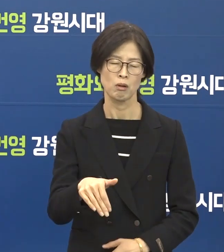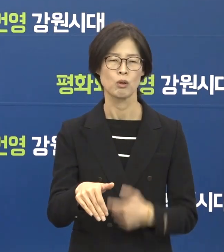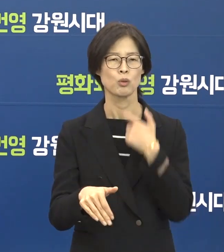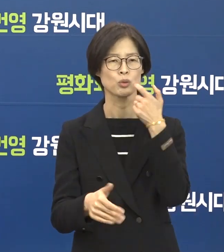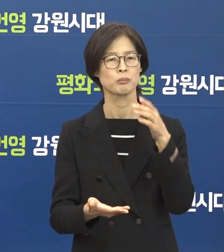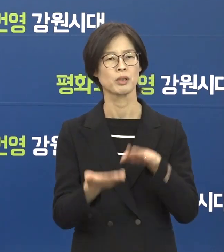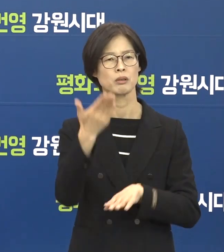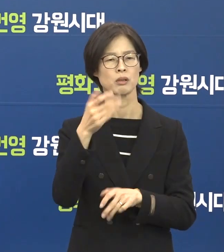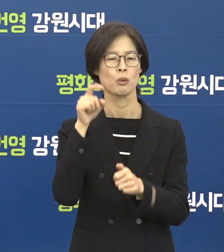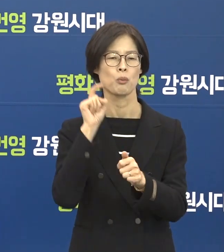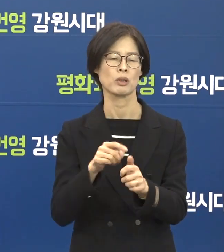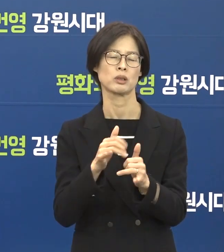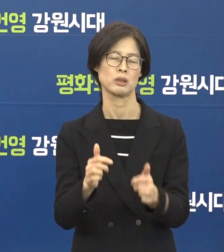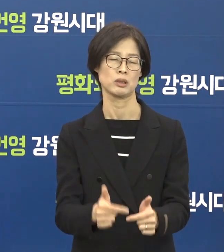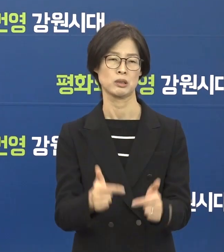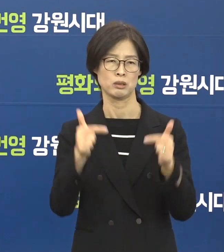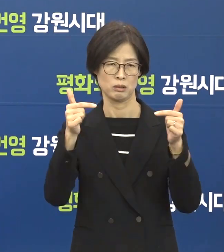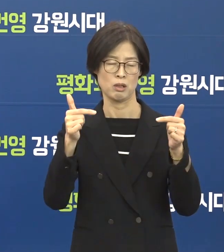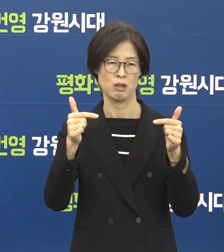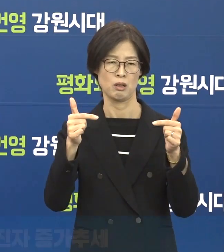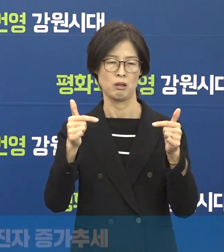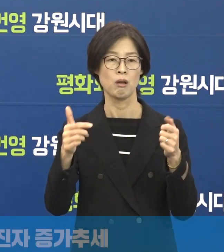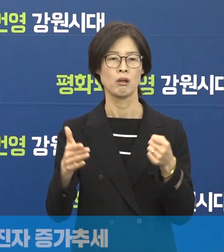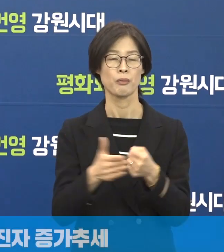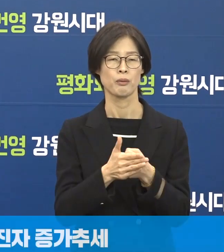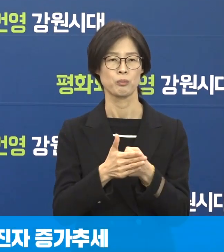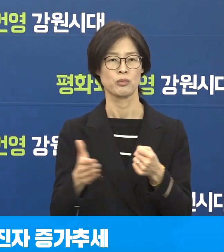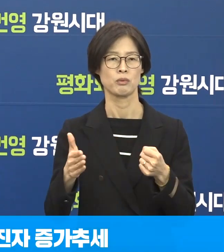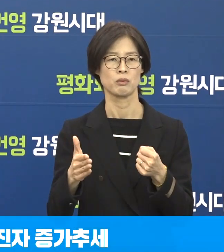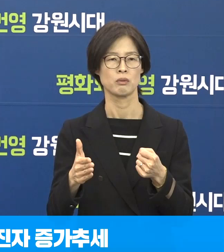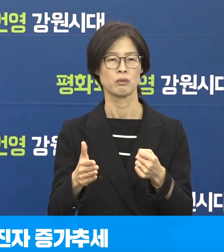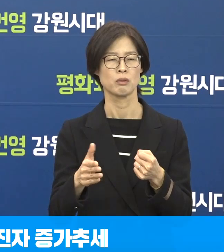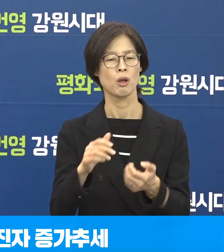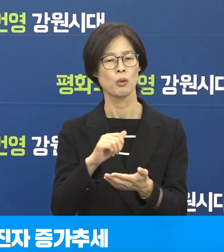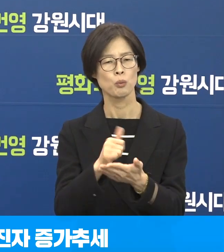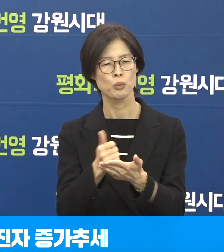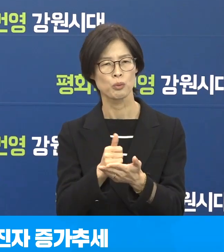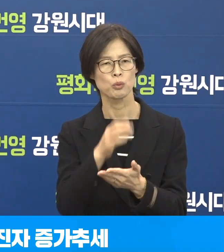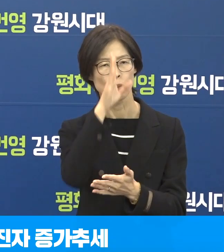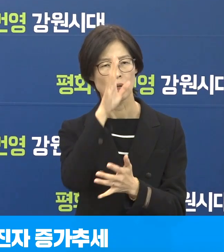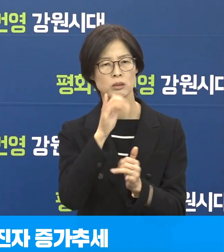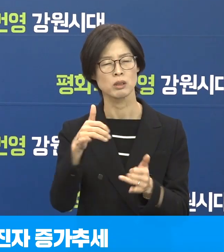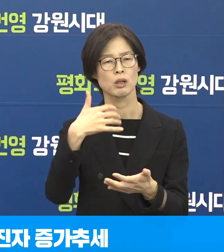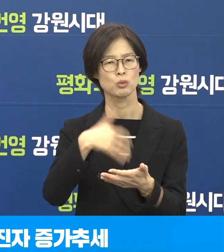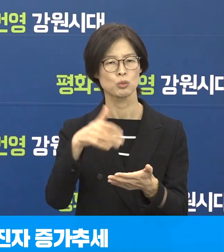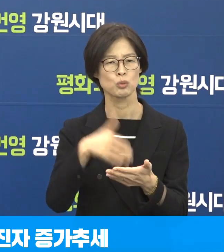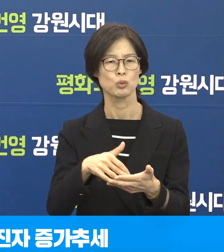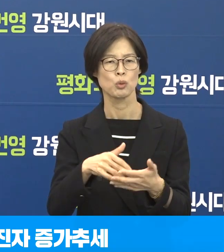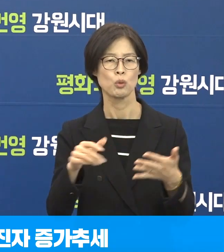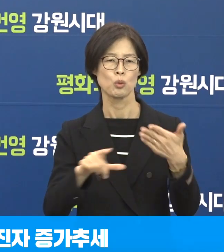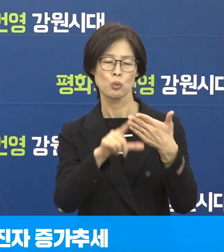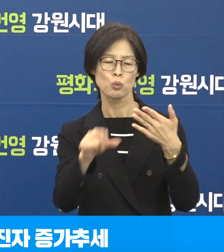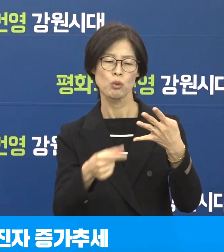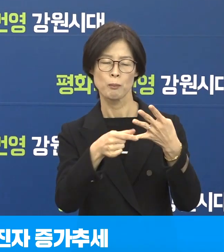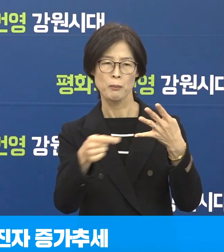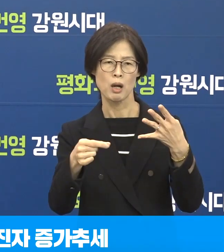이상의 확진자가 증가하는 추세로 이에 따라 위중증 환자도 9월 마지막 주